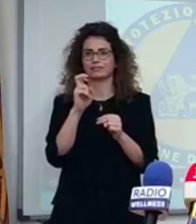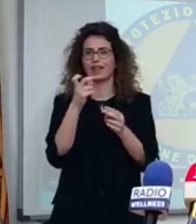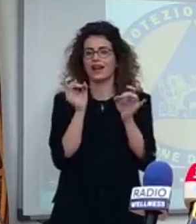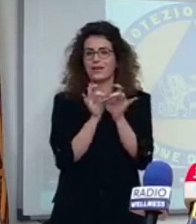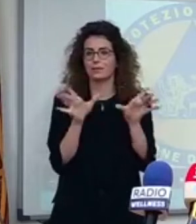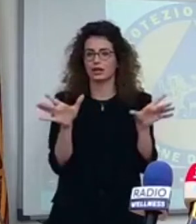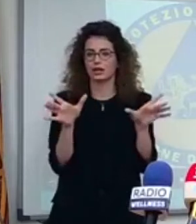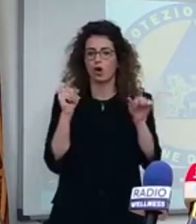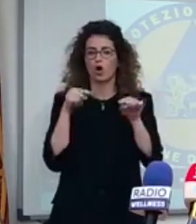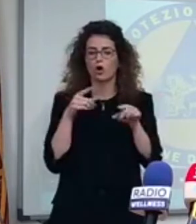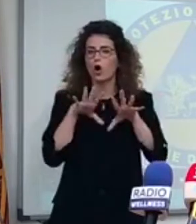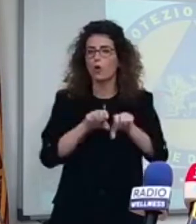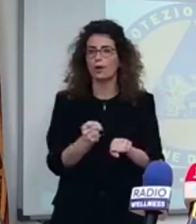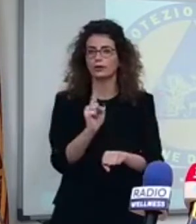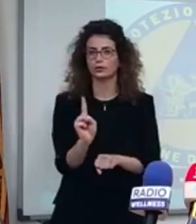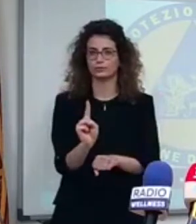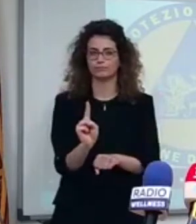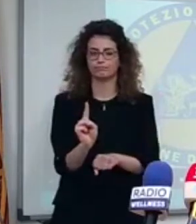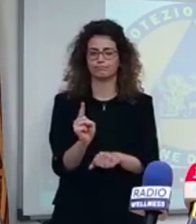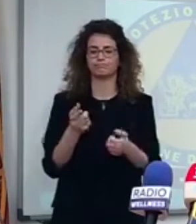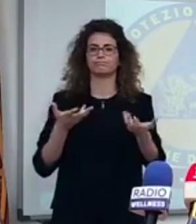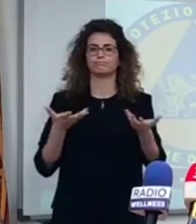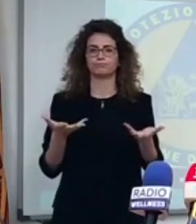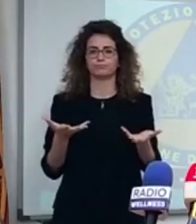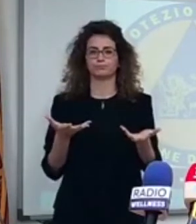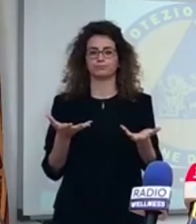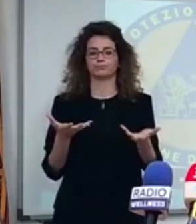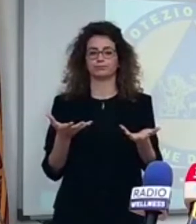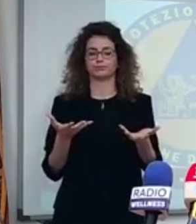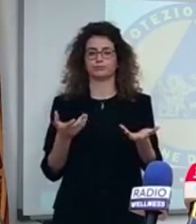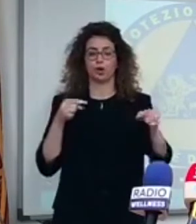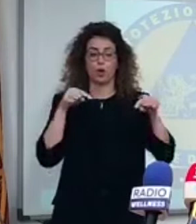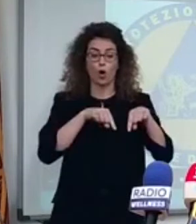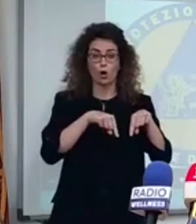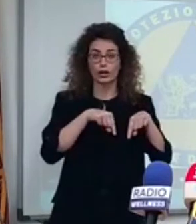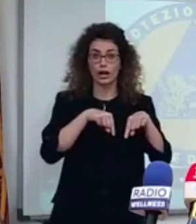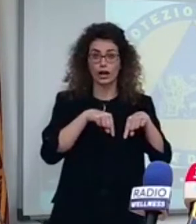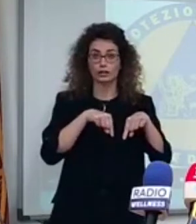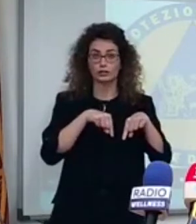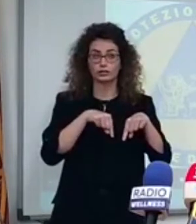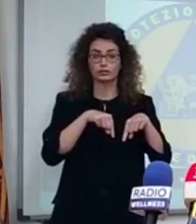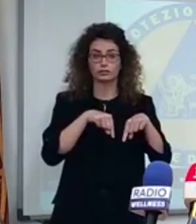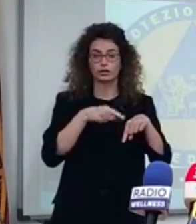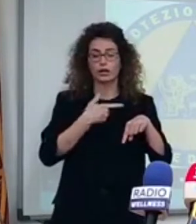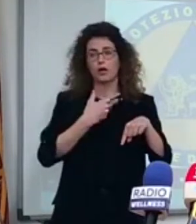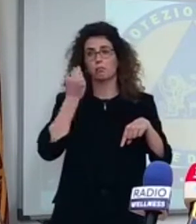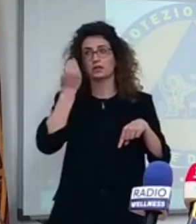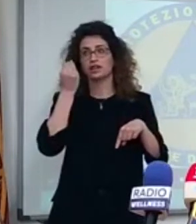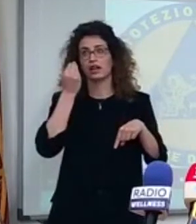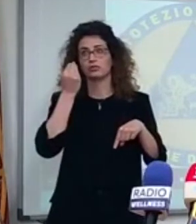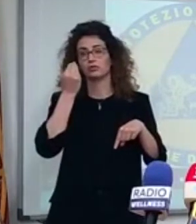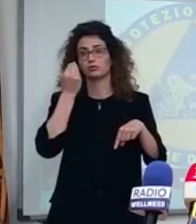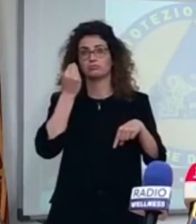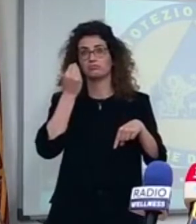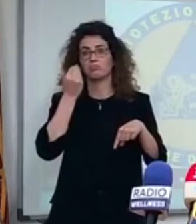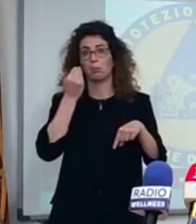che ad oggi non sono occupati e sono a valere da questo istante. Ne abbiamo pensato un migliaio